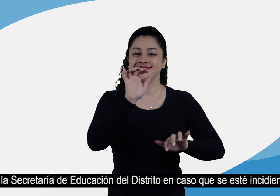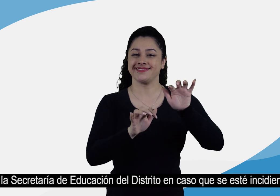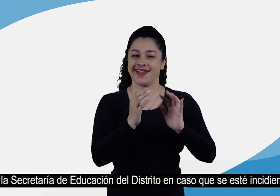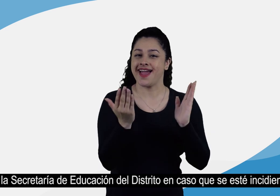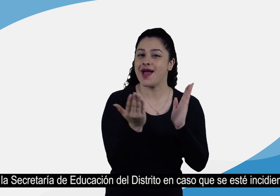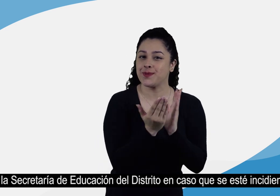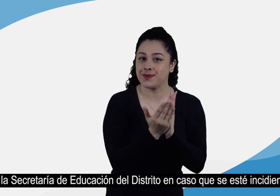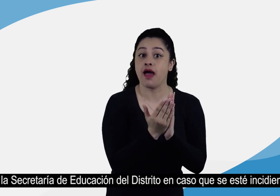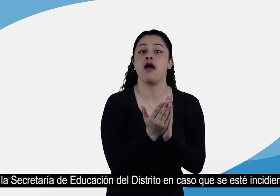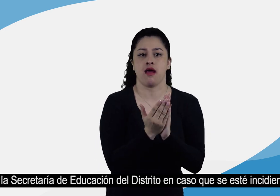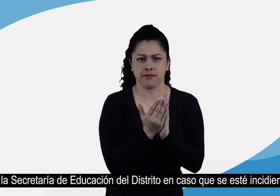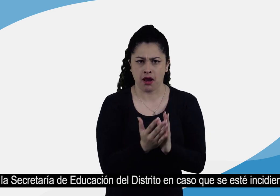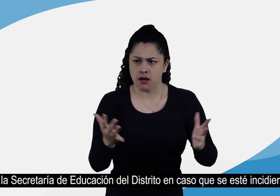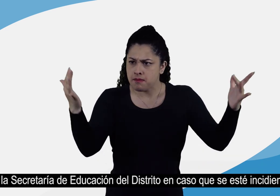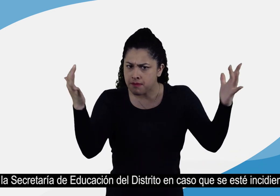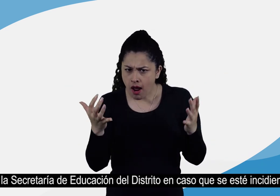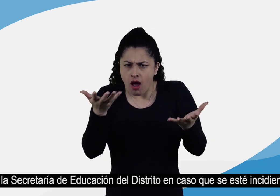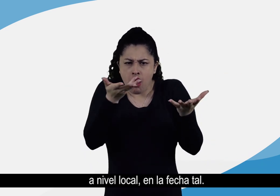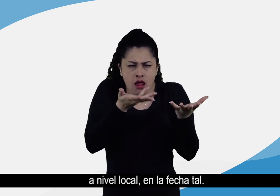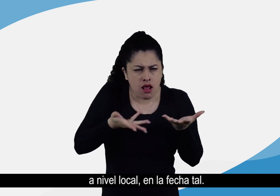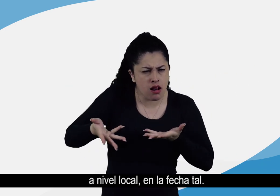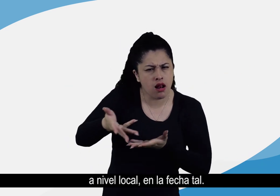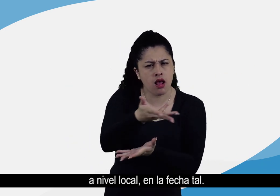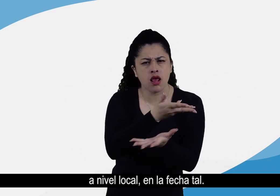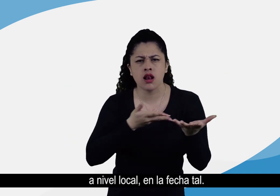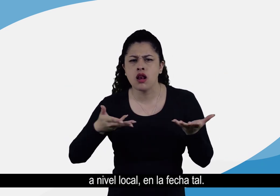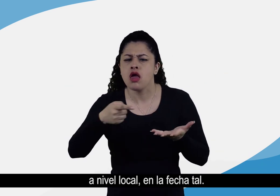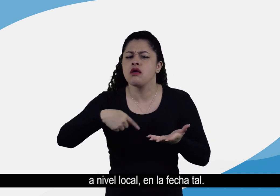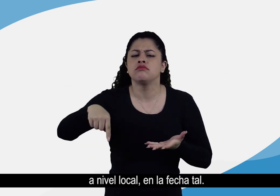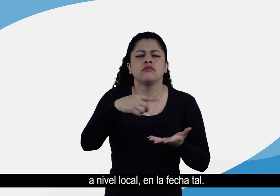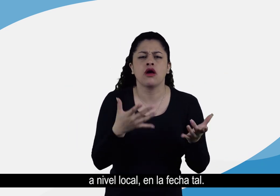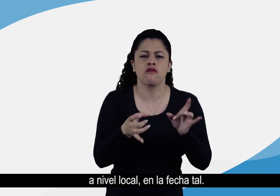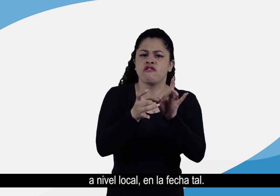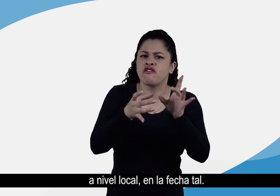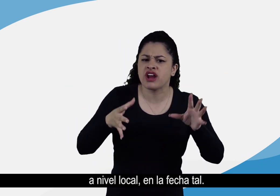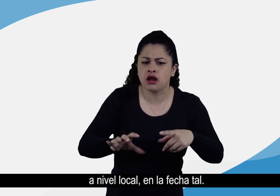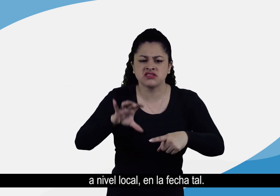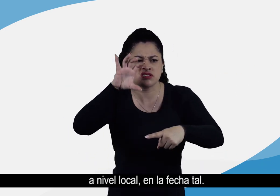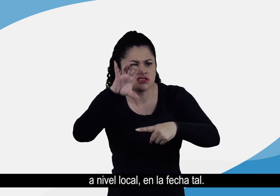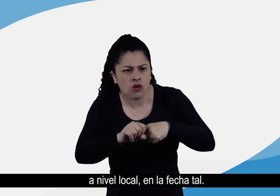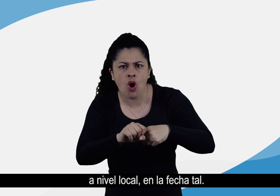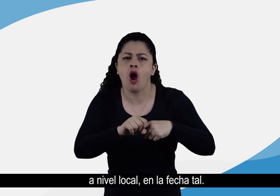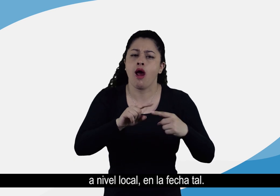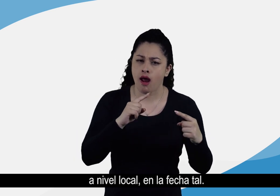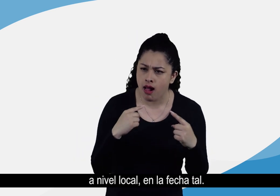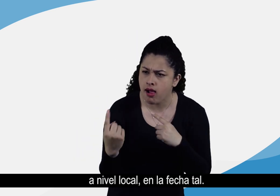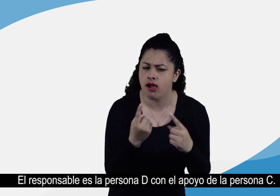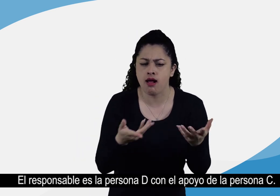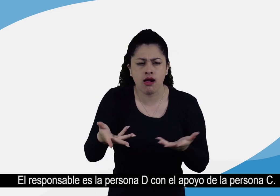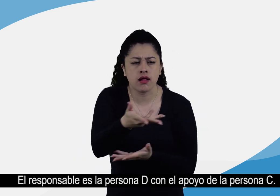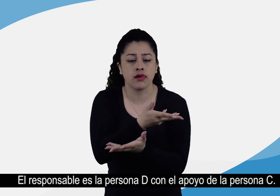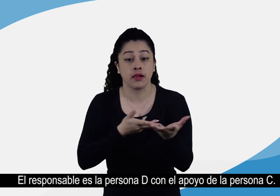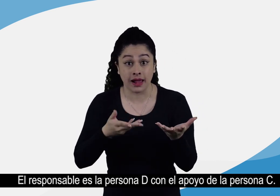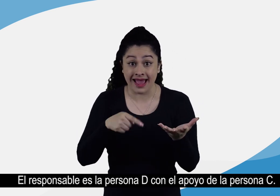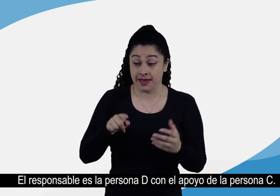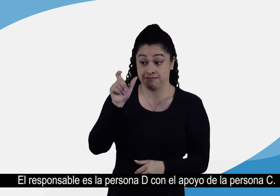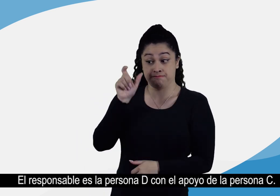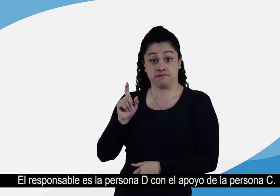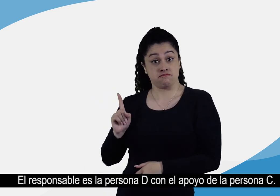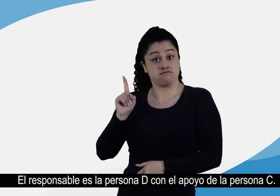caso Que se esté Incidiendo A nivel local En la fecha Tal El responsable Es la